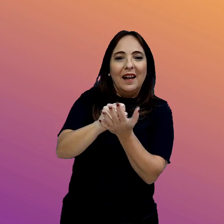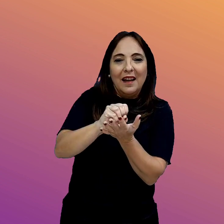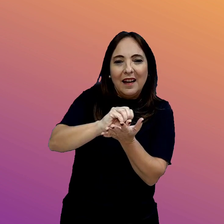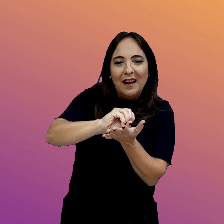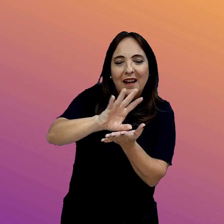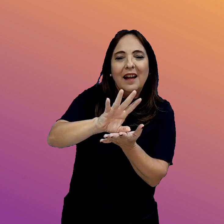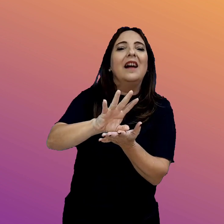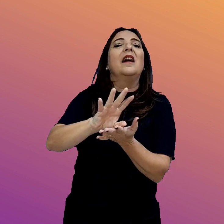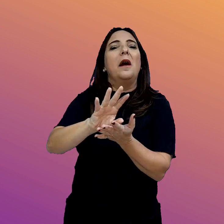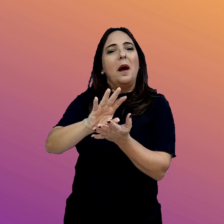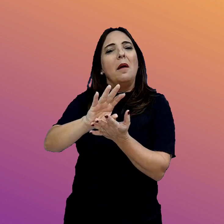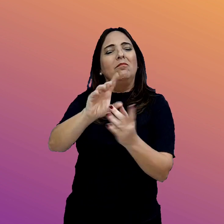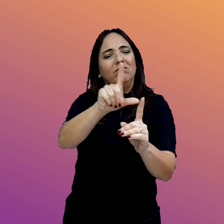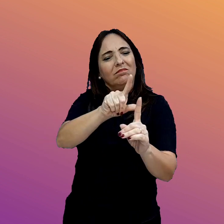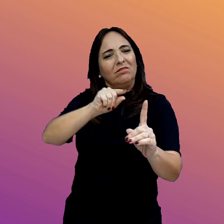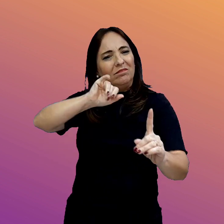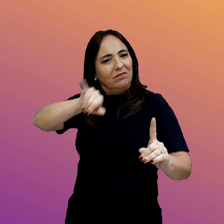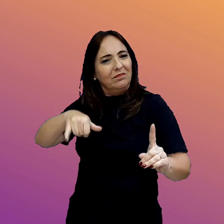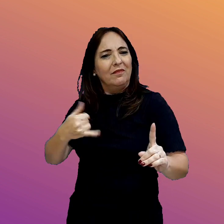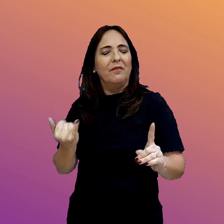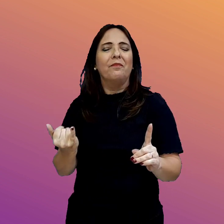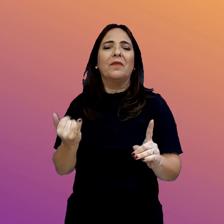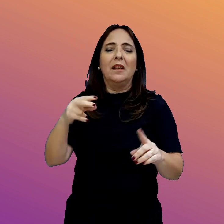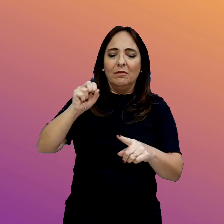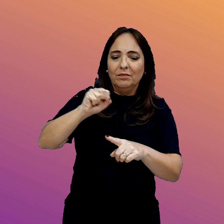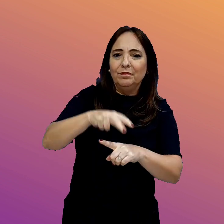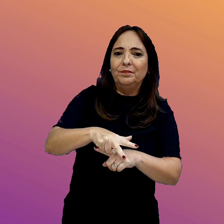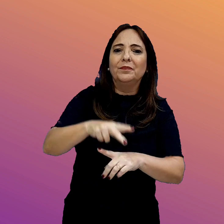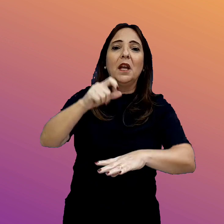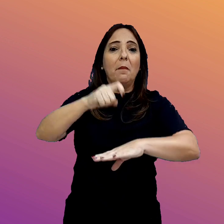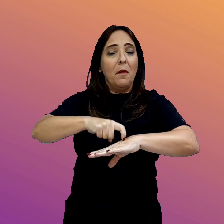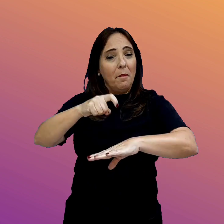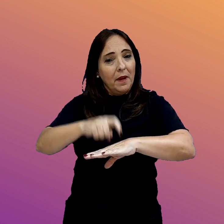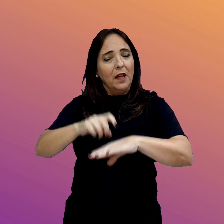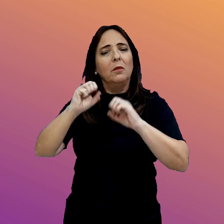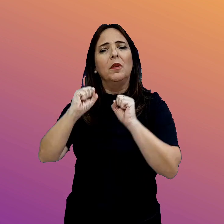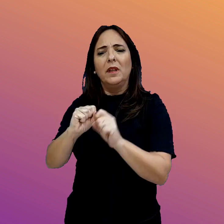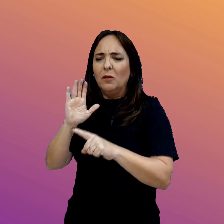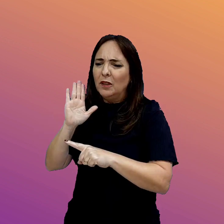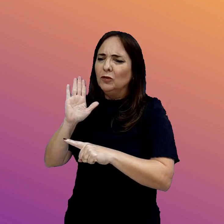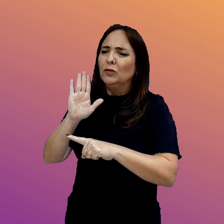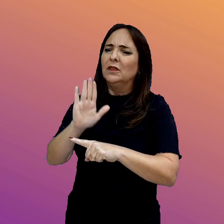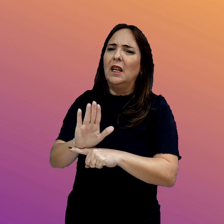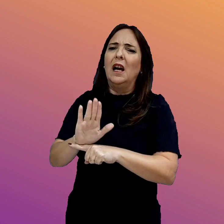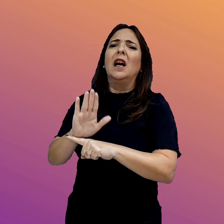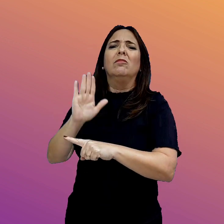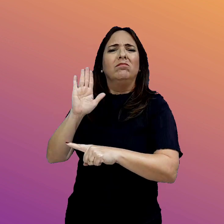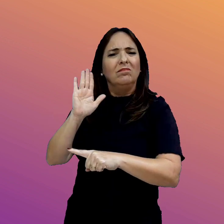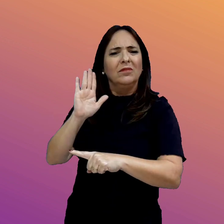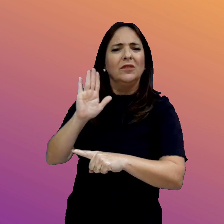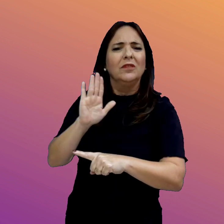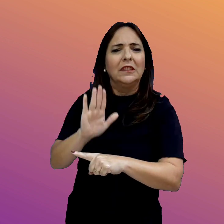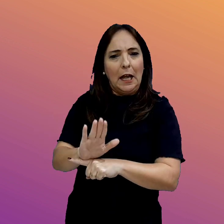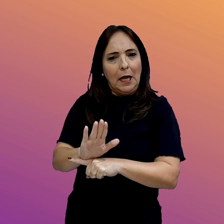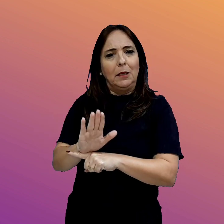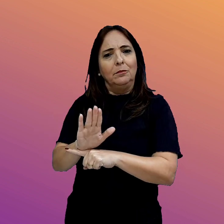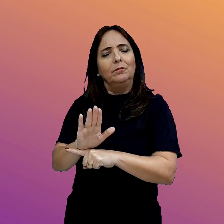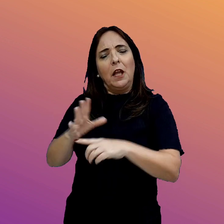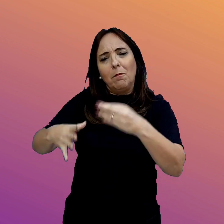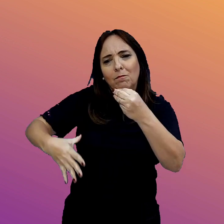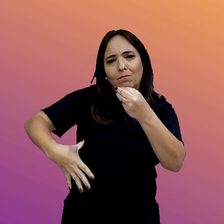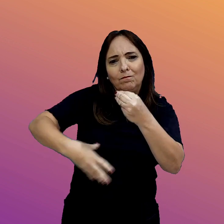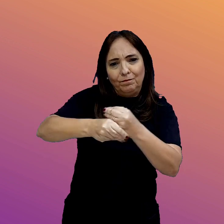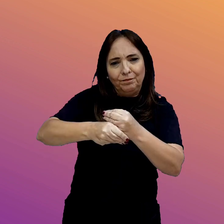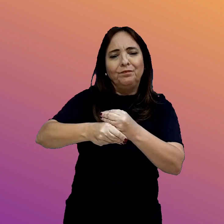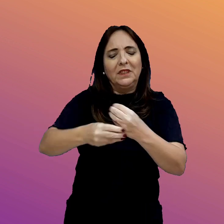um privilégio muito grande estar com vocês neste momento, podendo contribuir um pouquinho com aquilo que nos inspira, que é o